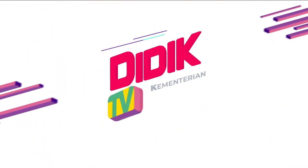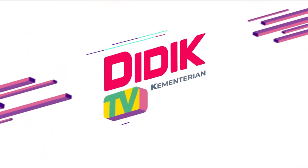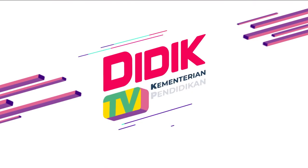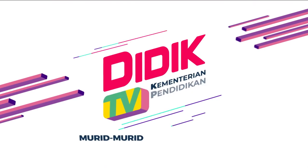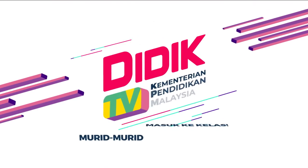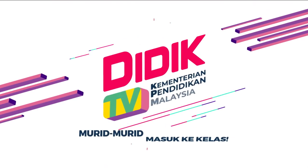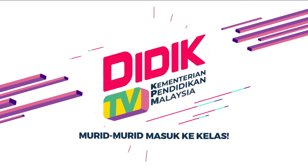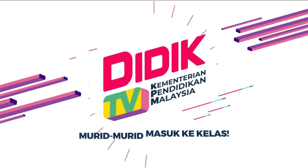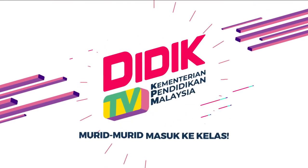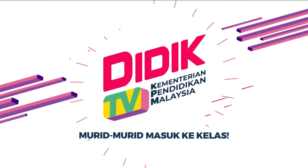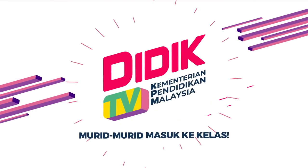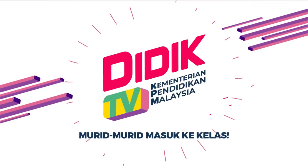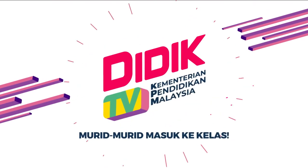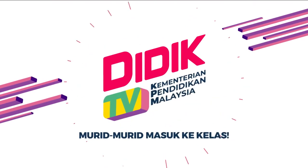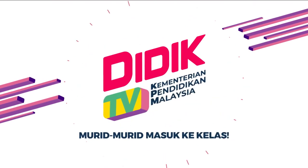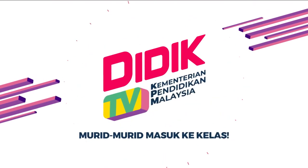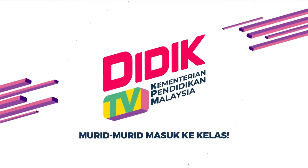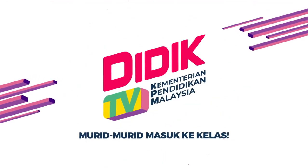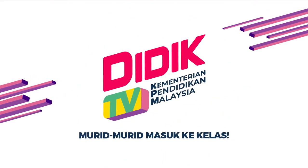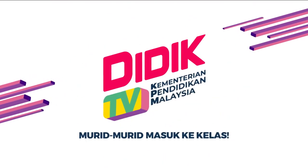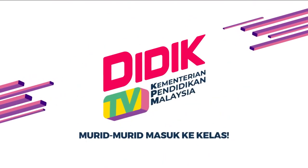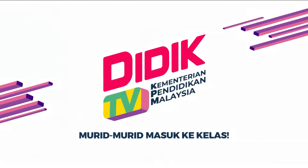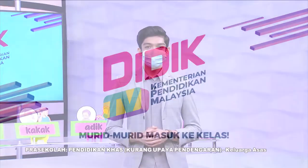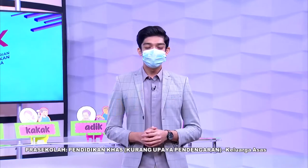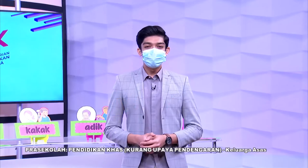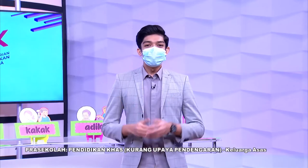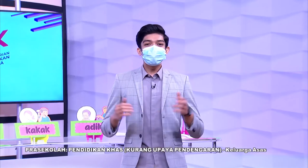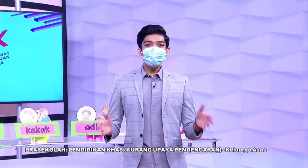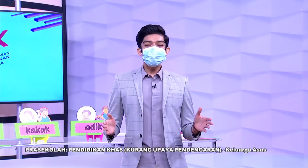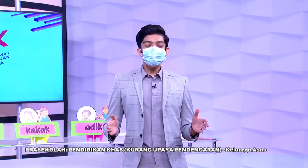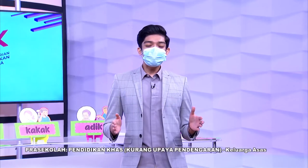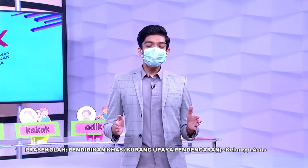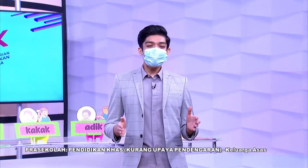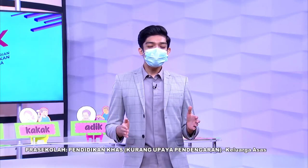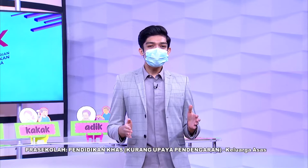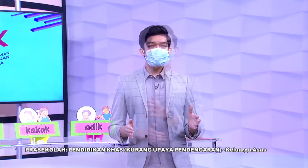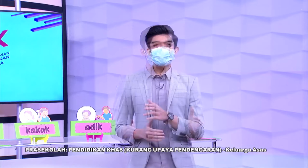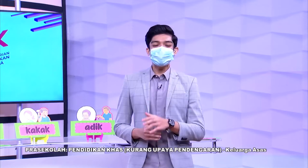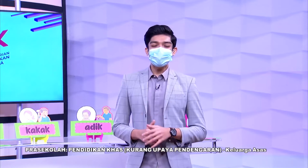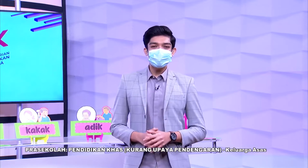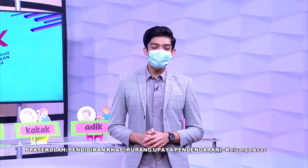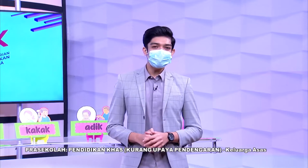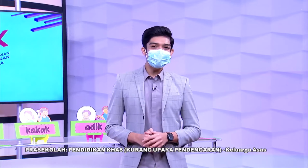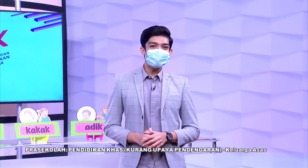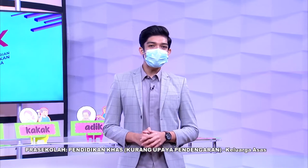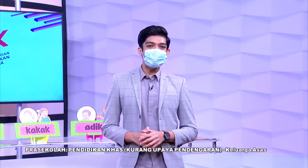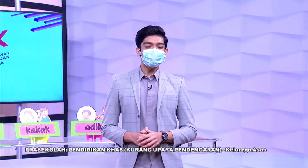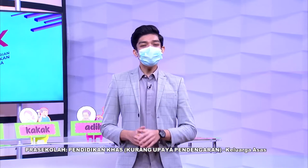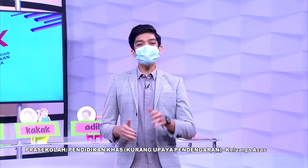Sidik TV GPM kembali bersama service LCD TV CBS belum